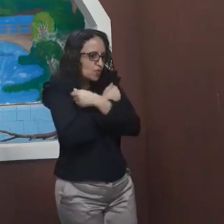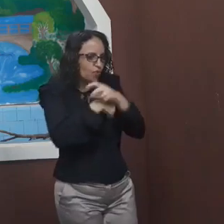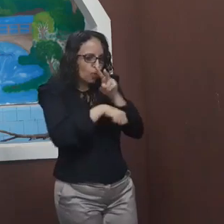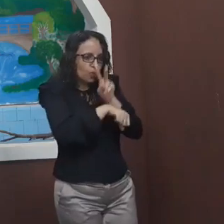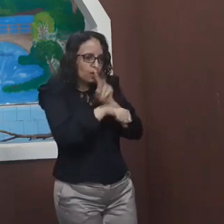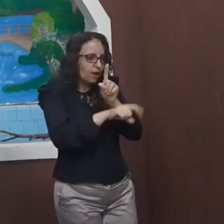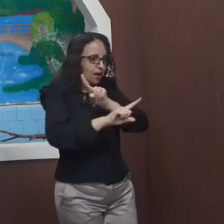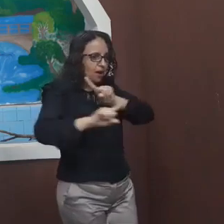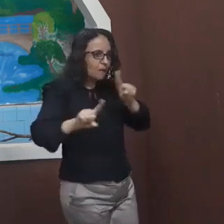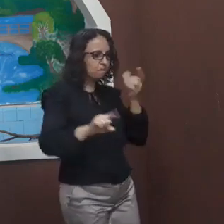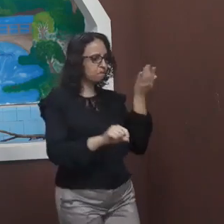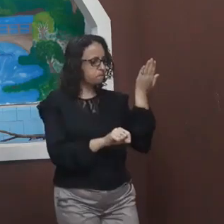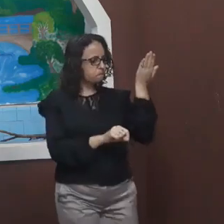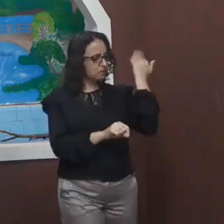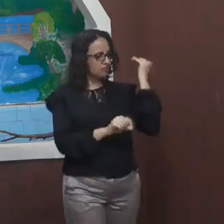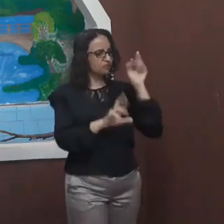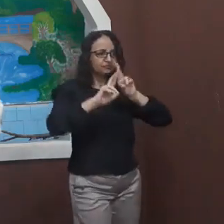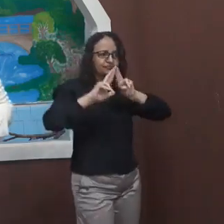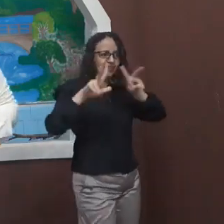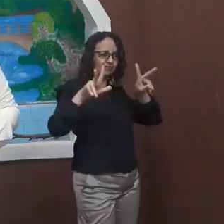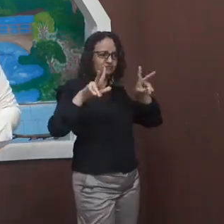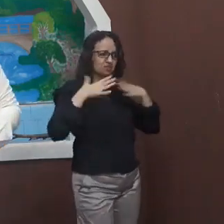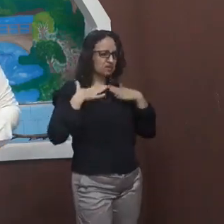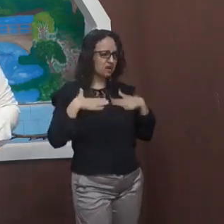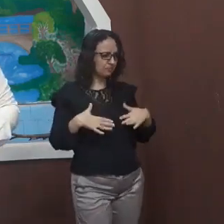furo novo na camisa velha.